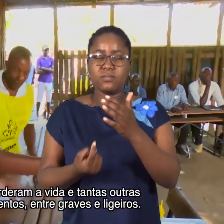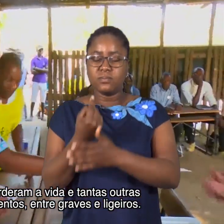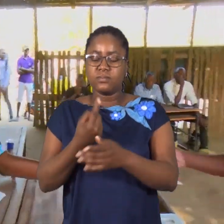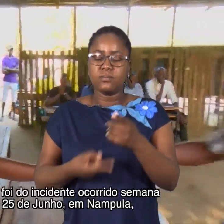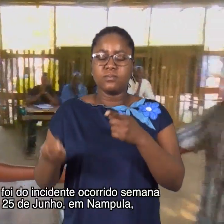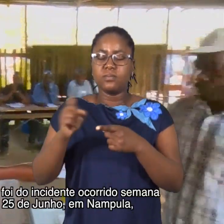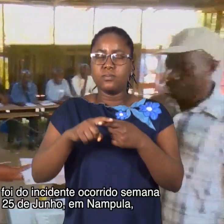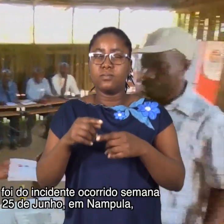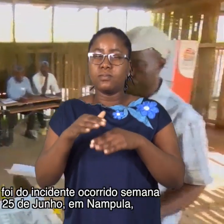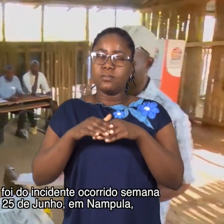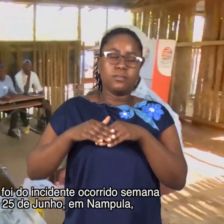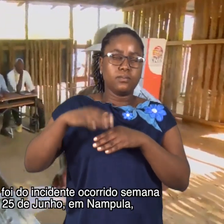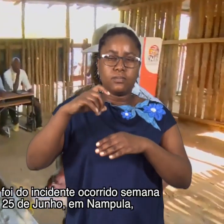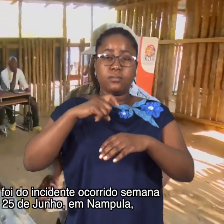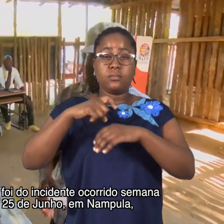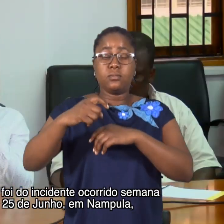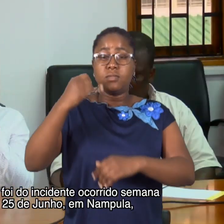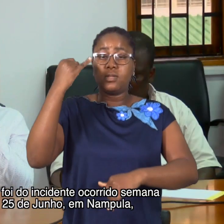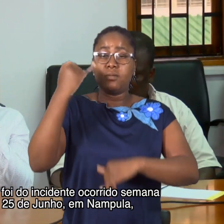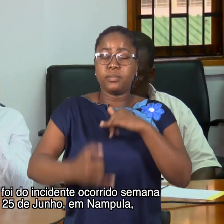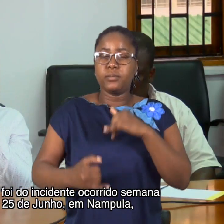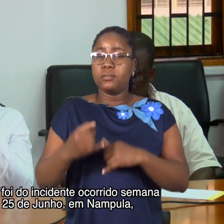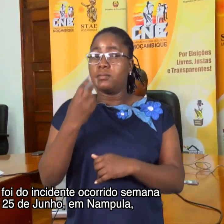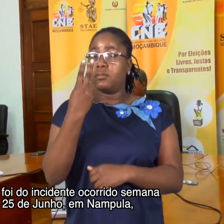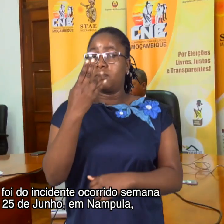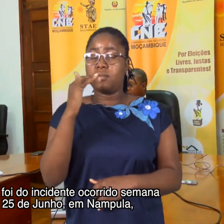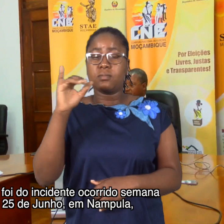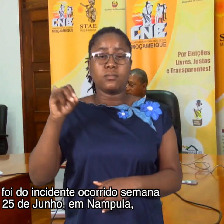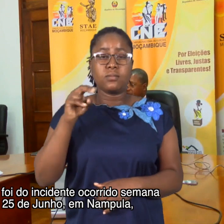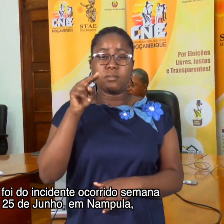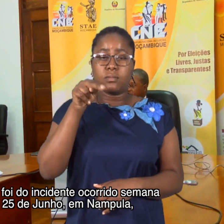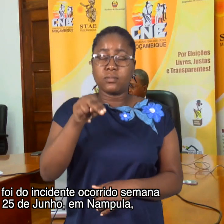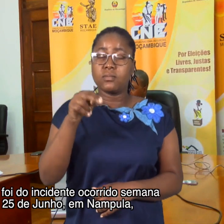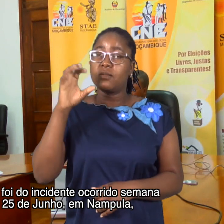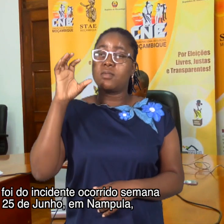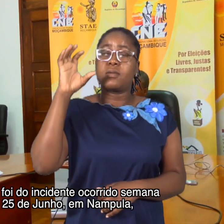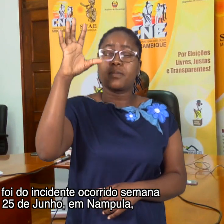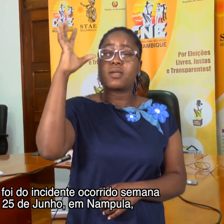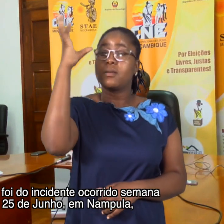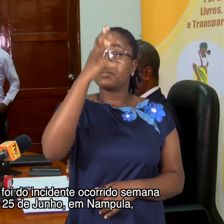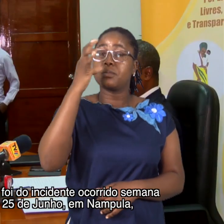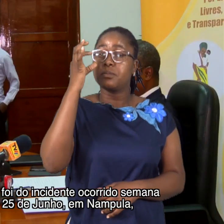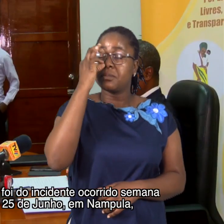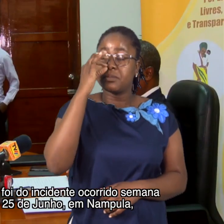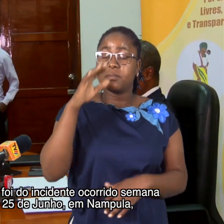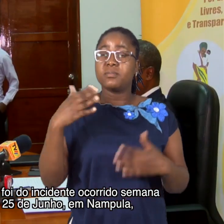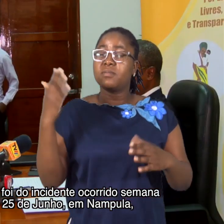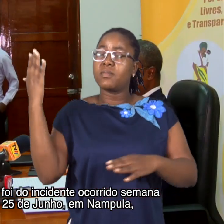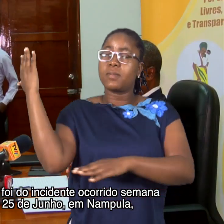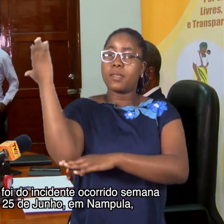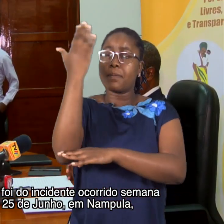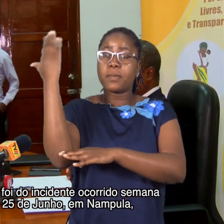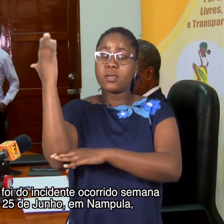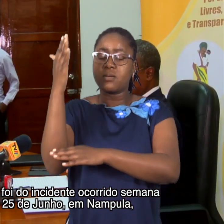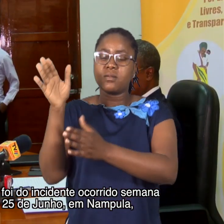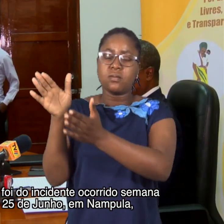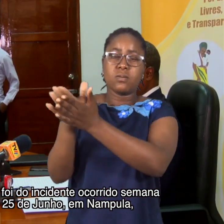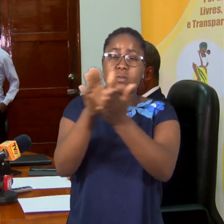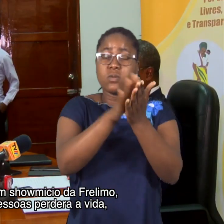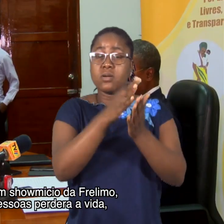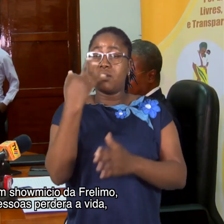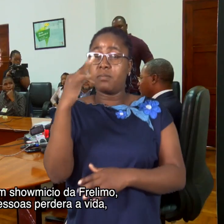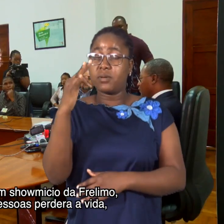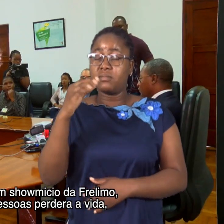e ligeiros. O caso mais sonante foi do incidente ocorrido semana-finda no estádio 25 de junho em